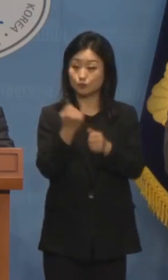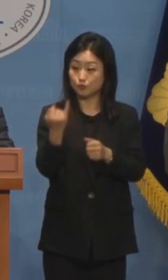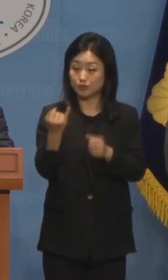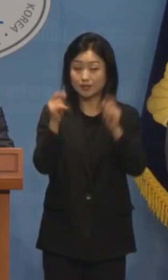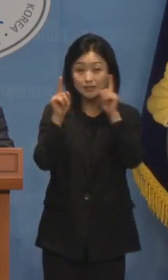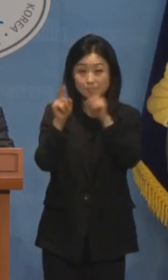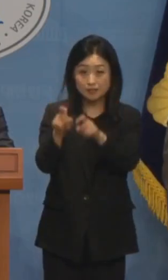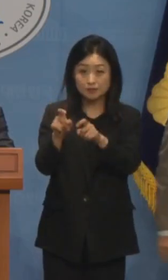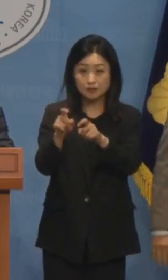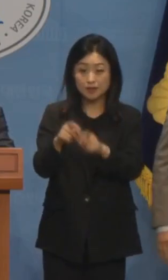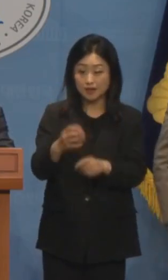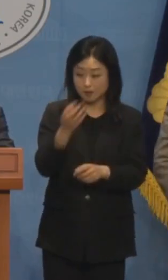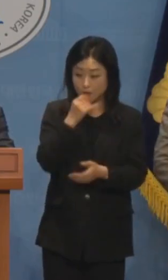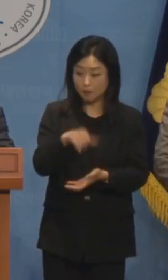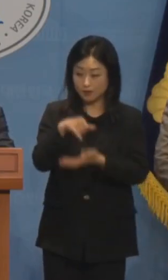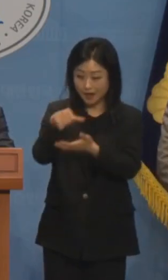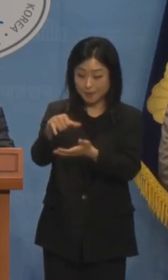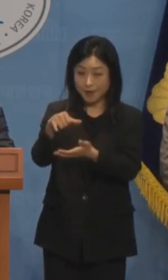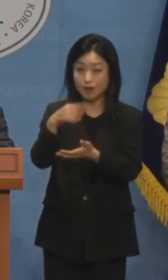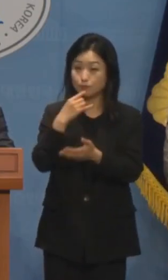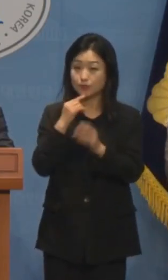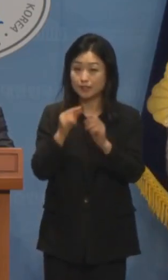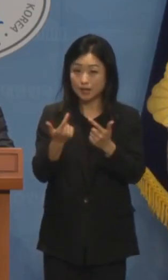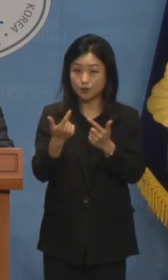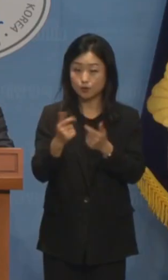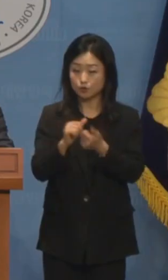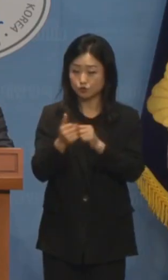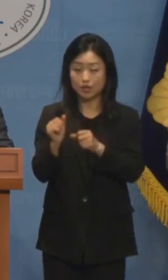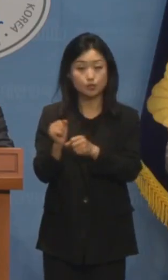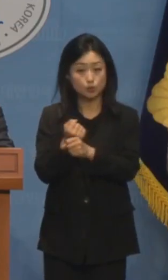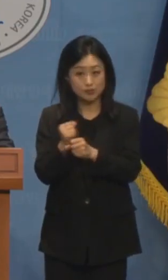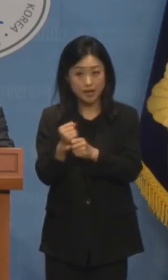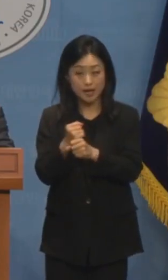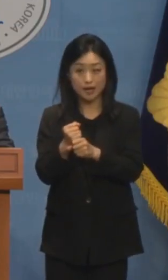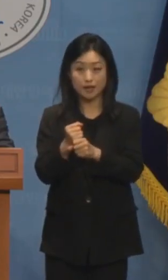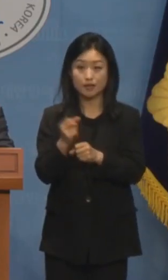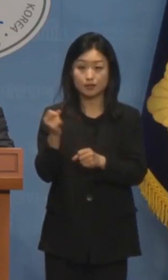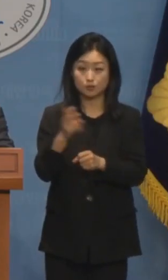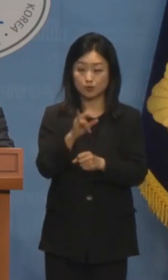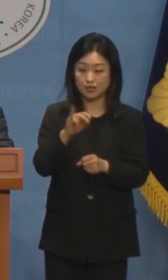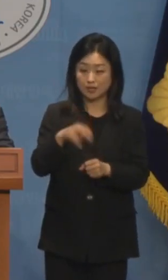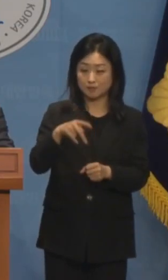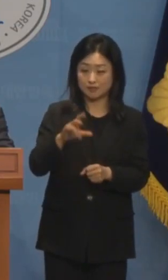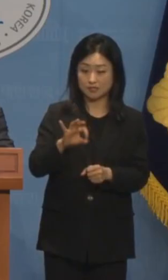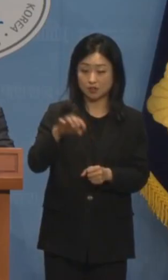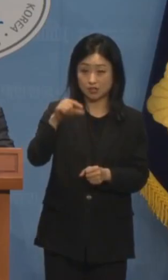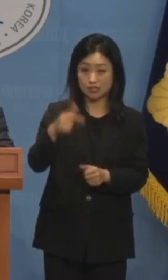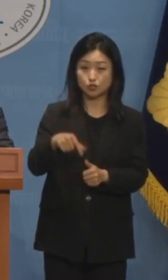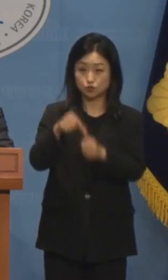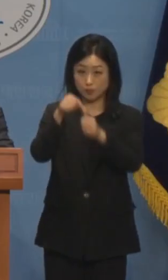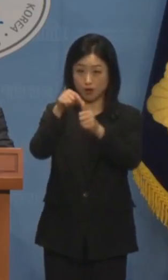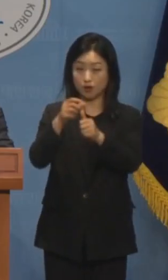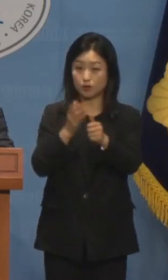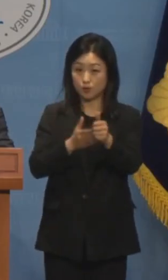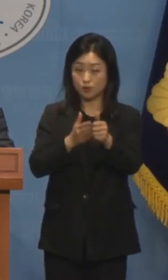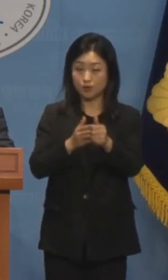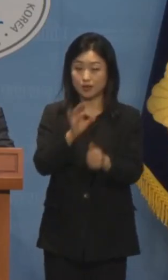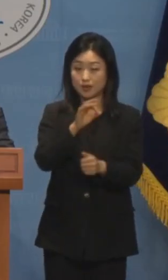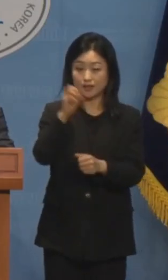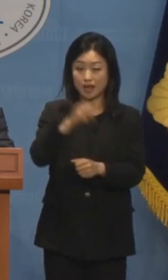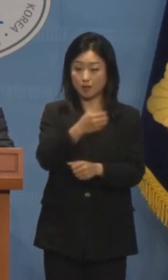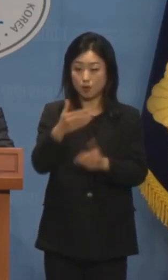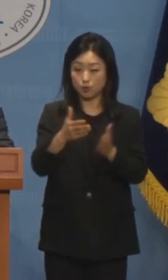의혹은 명품 가방 수수 의혹뿐만 아니라 주가 조작, 임성근 전 사단장 구명 노비, 양평 고속도로 노선